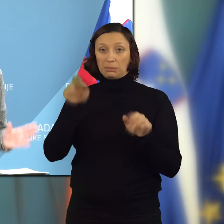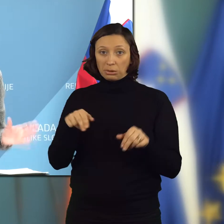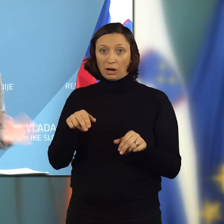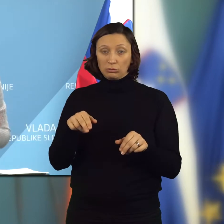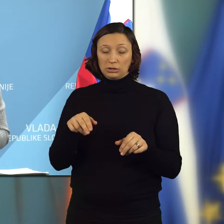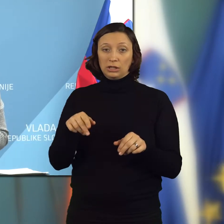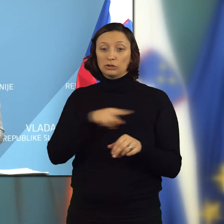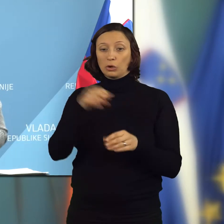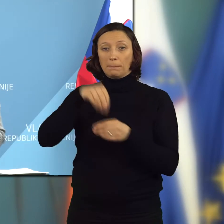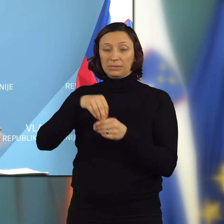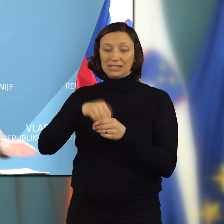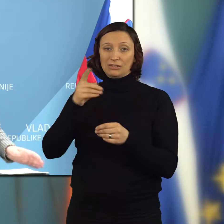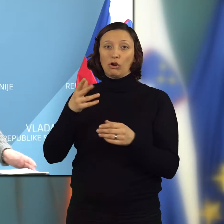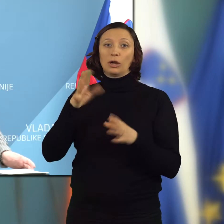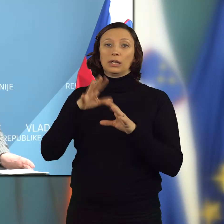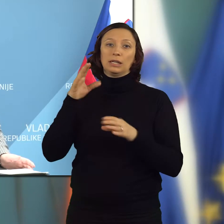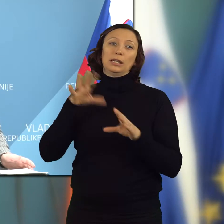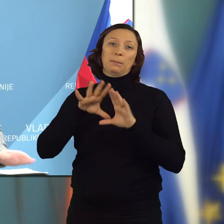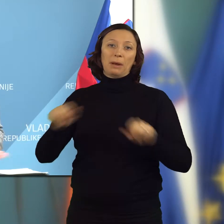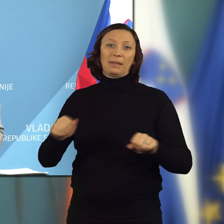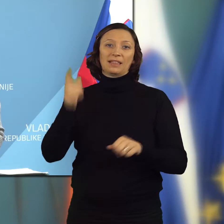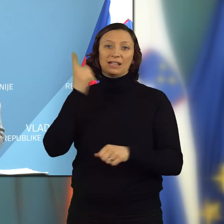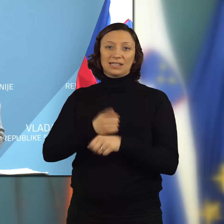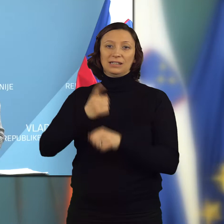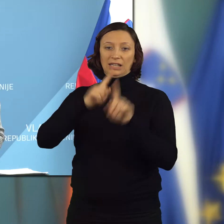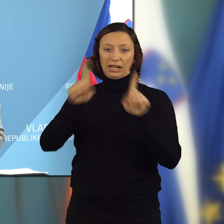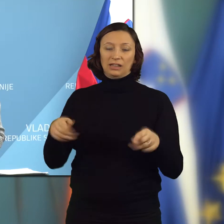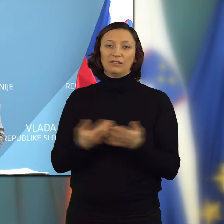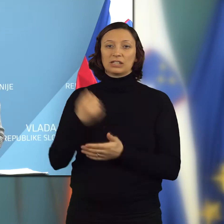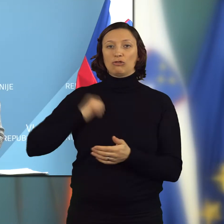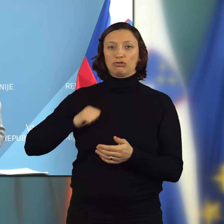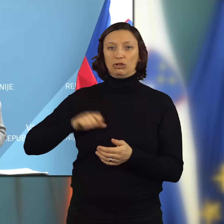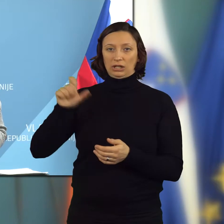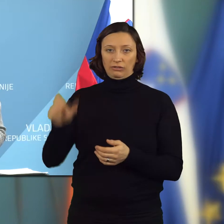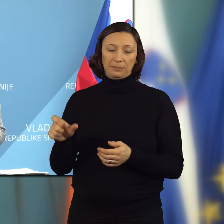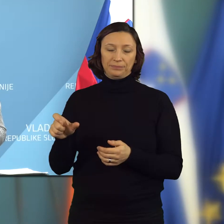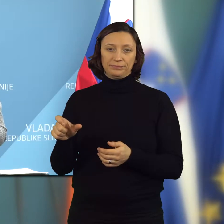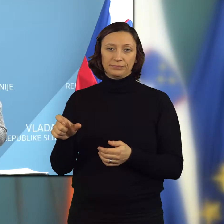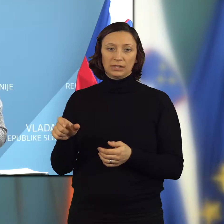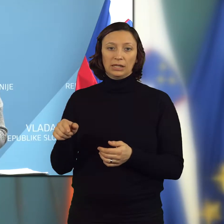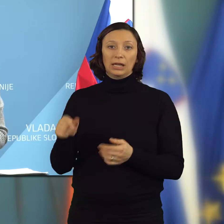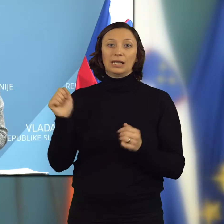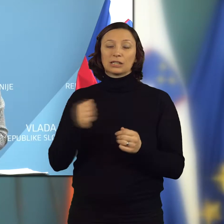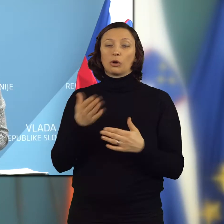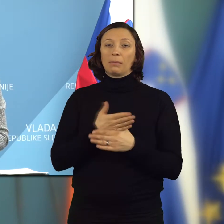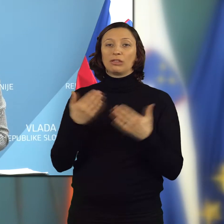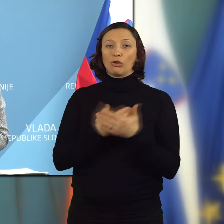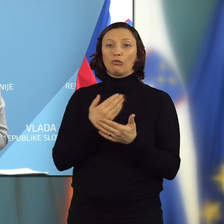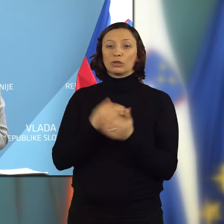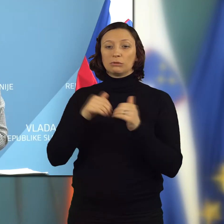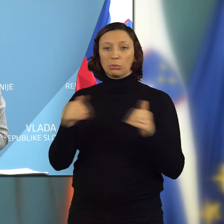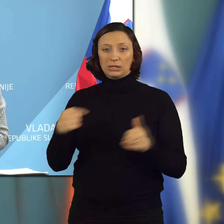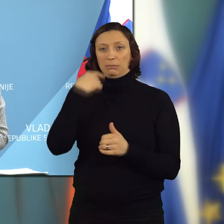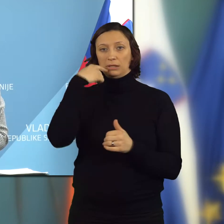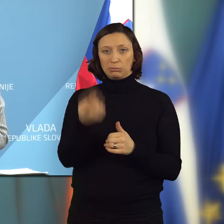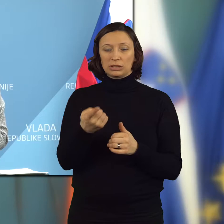prav in to pomeni tudi tisto bistvo implementacije direktive za žrtvah. In zato bi med novostmi